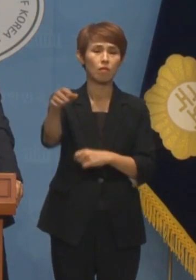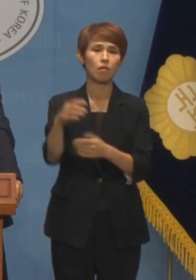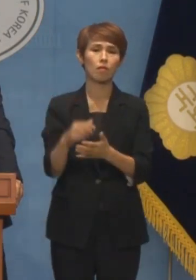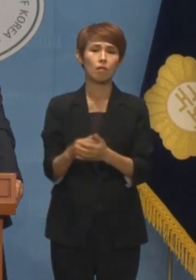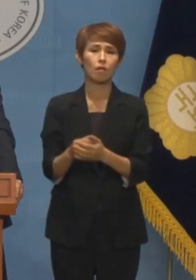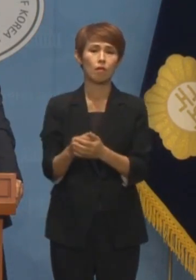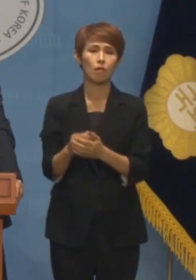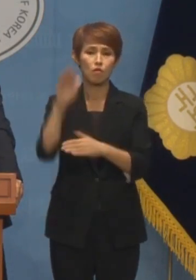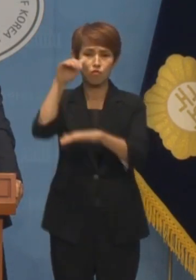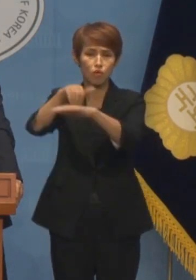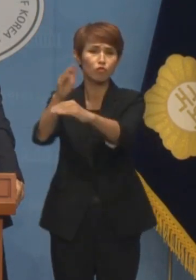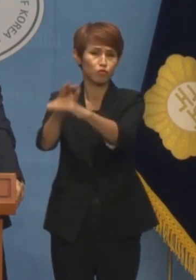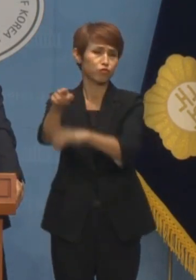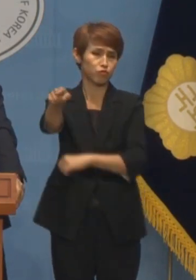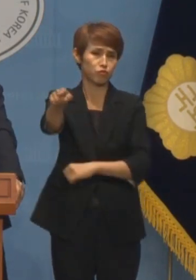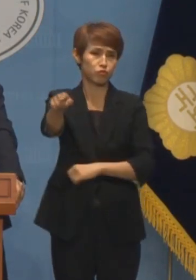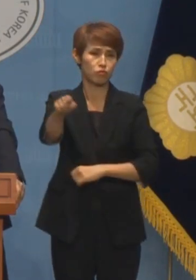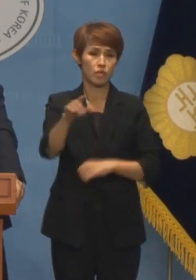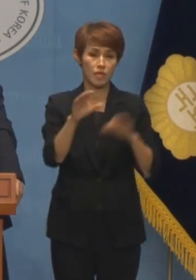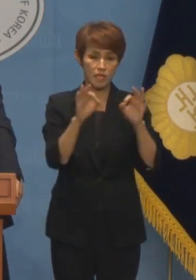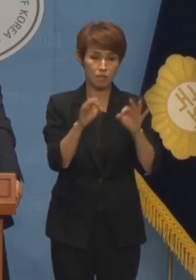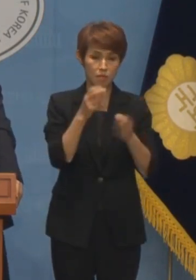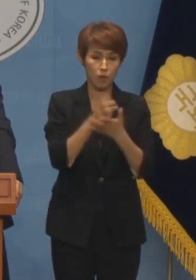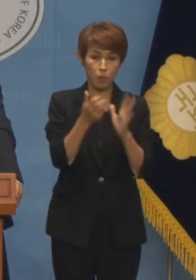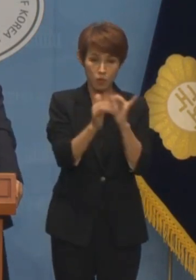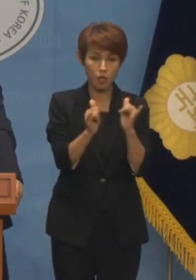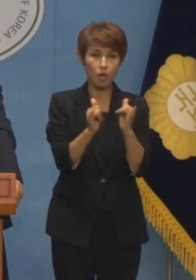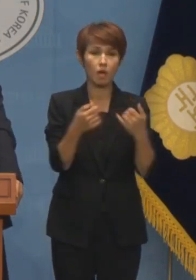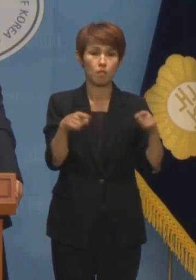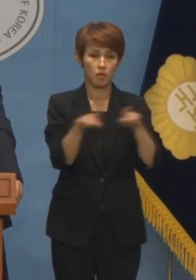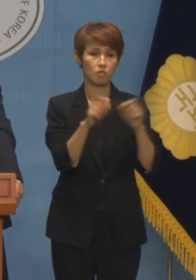훈련 중이었습니다. 그때 김규현 변호사도 같이 있었습니다.